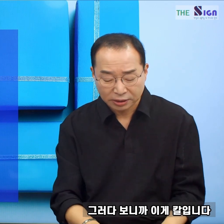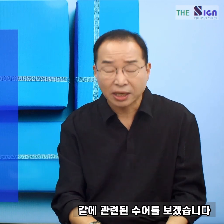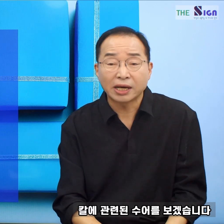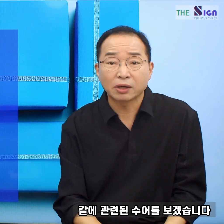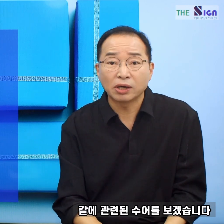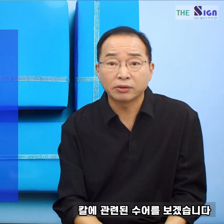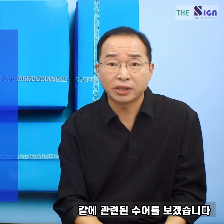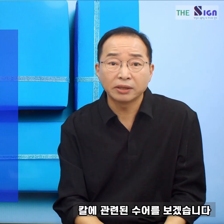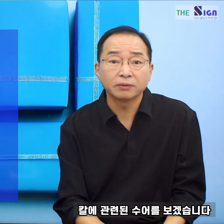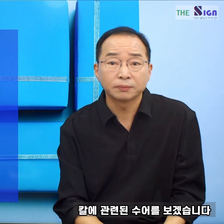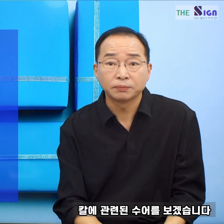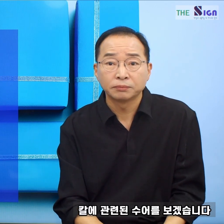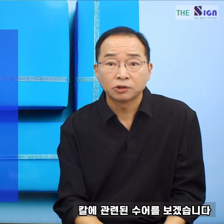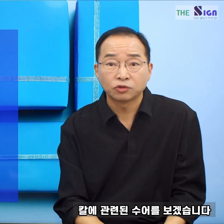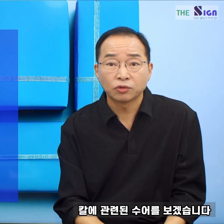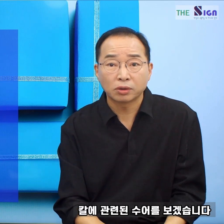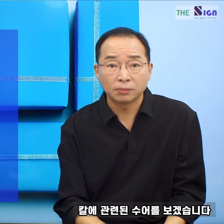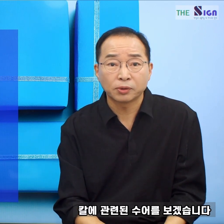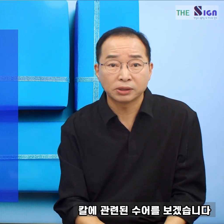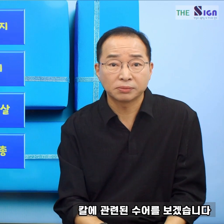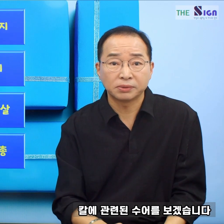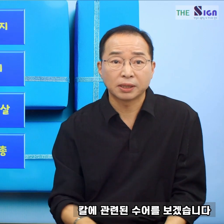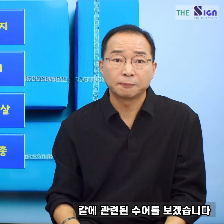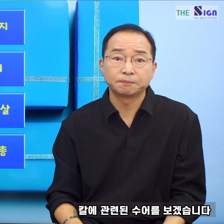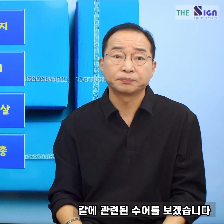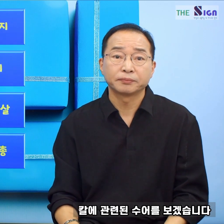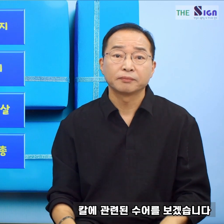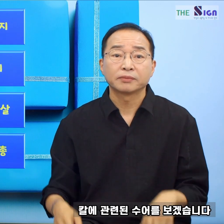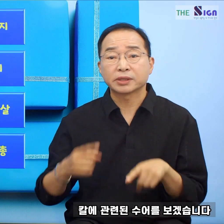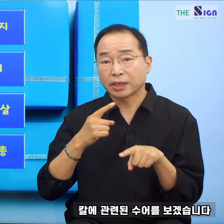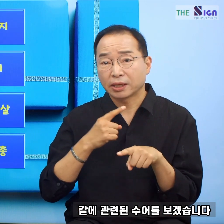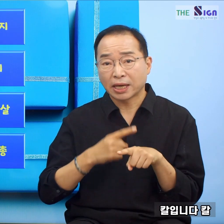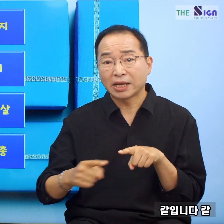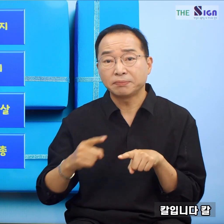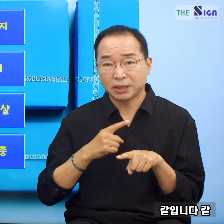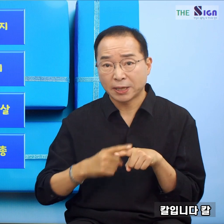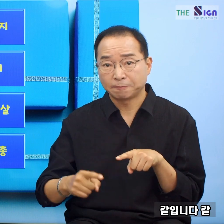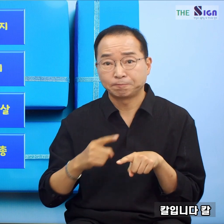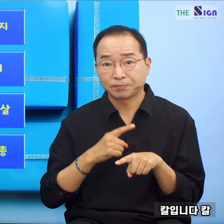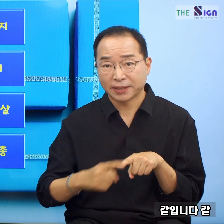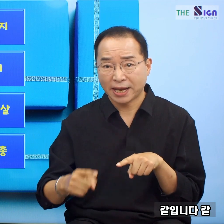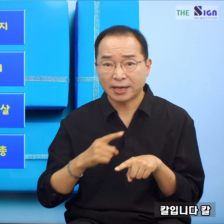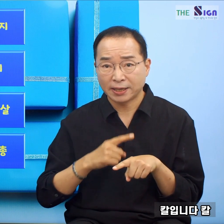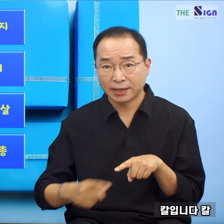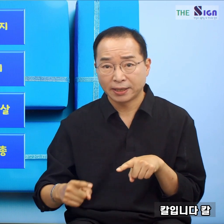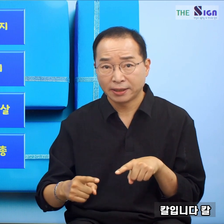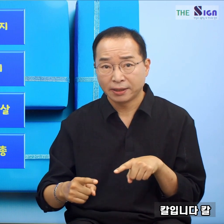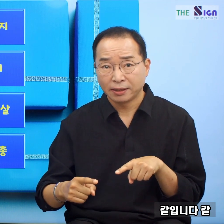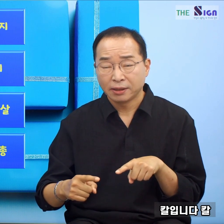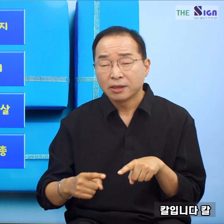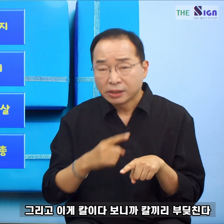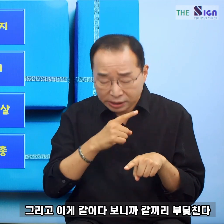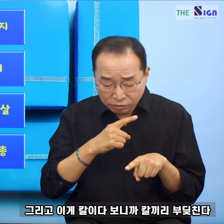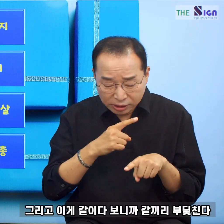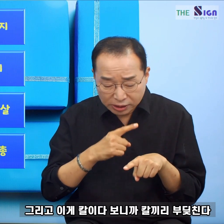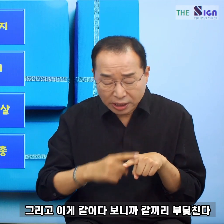칼에 관련된 수어를 보겠습니다. 자, 이게 칼입니다. 칼. 그리고 이게